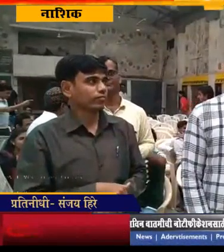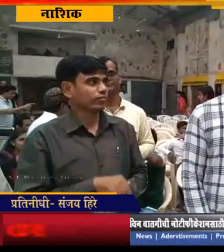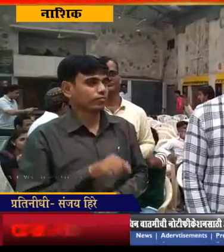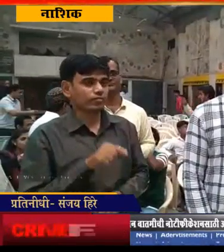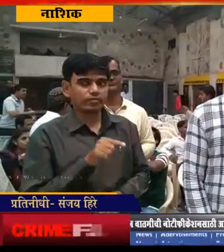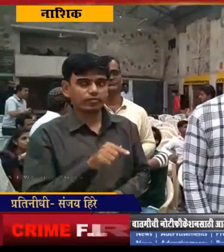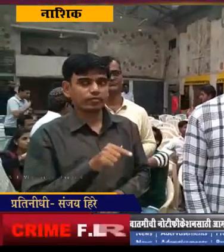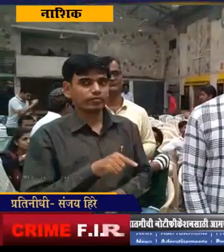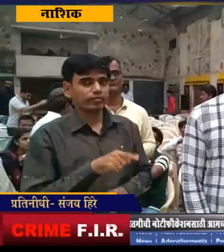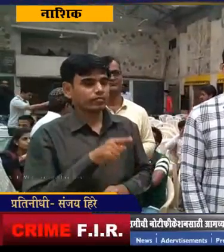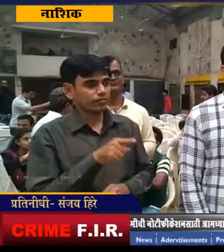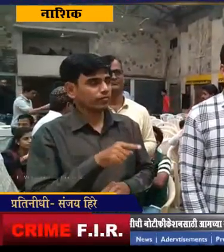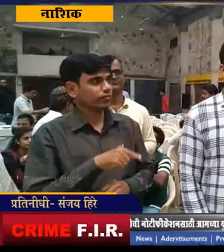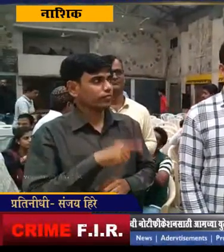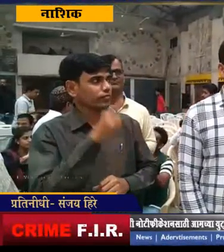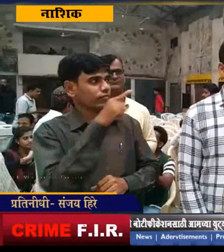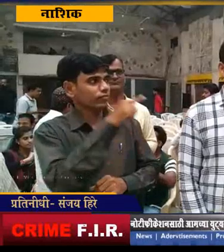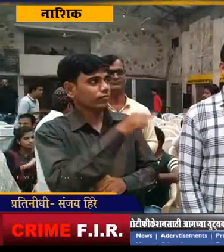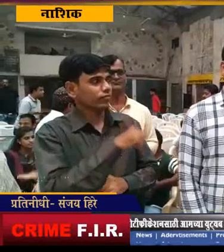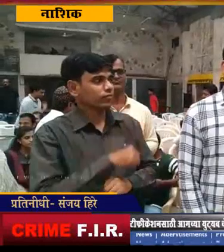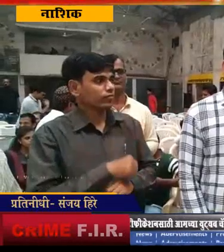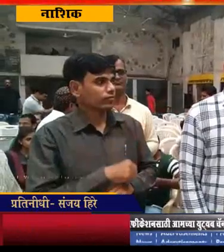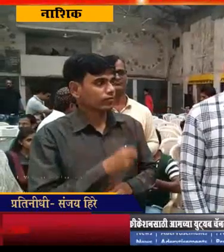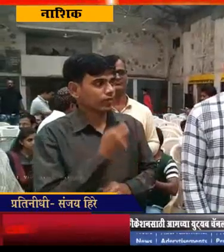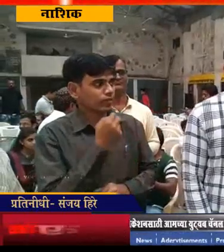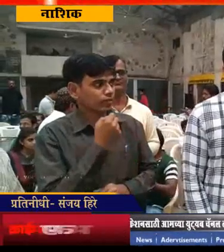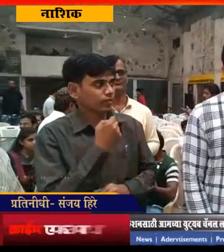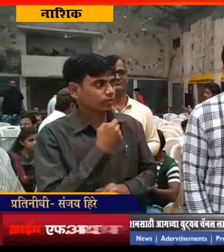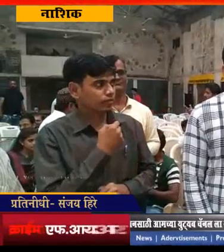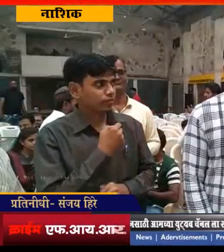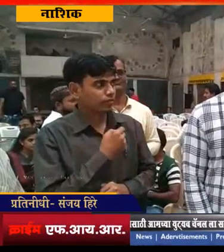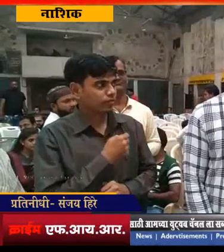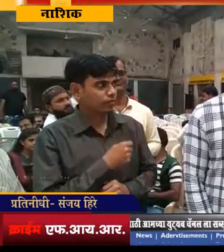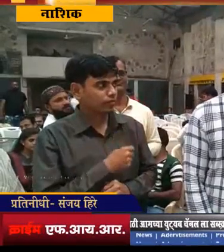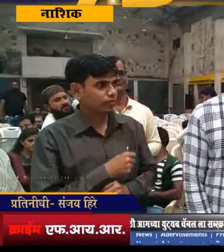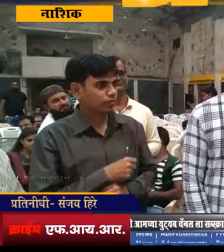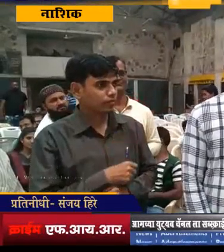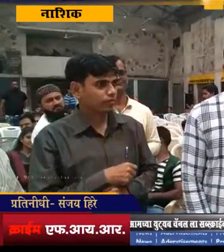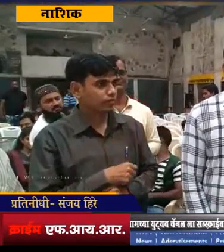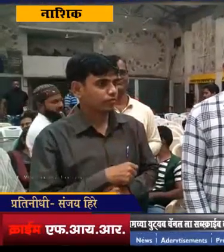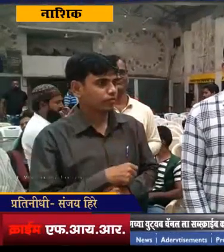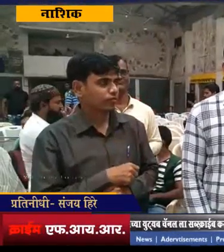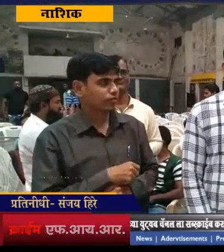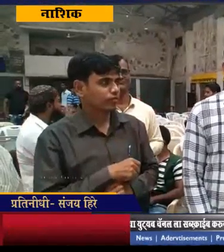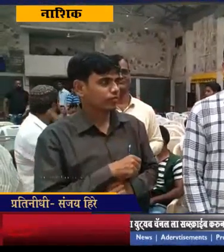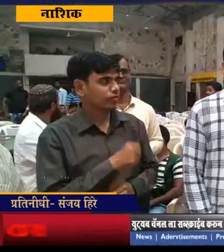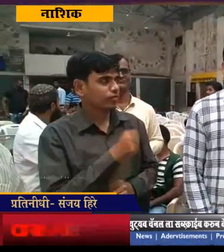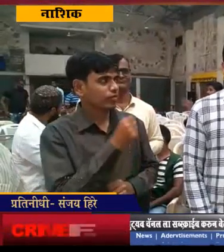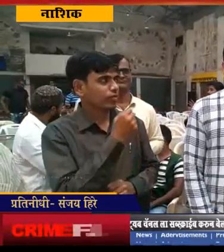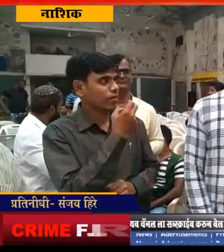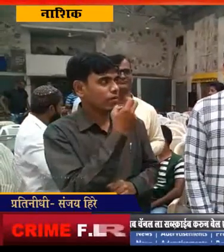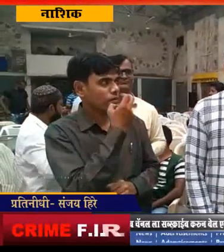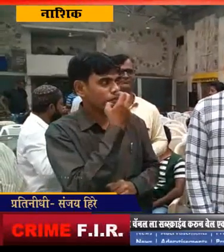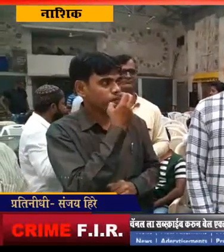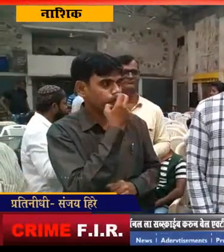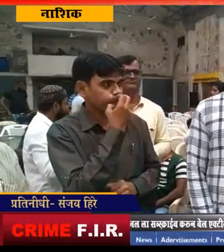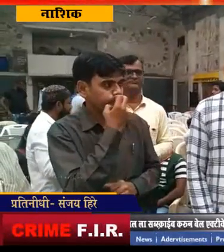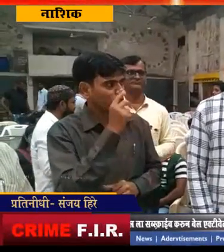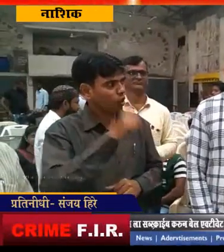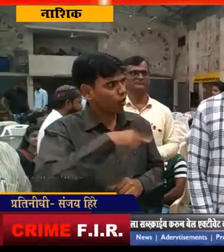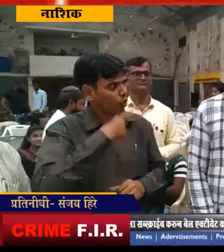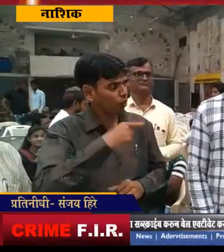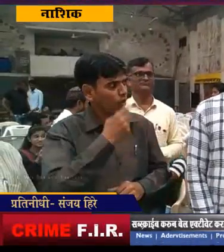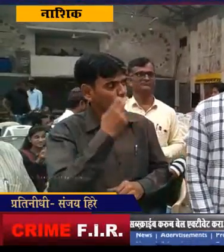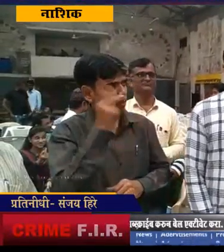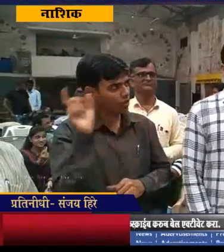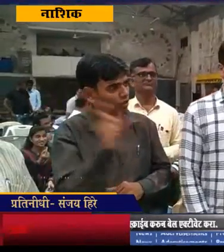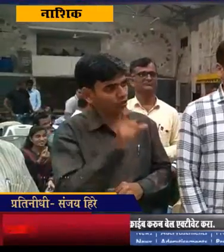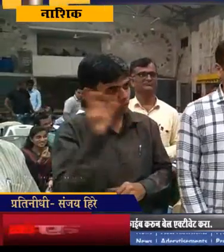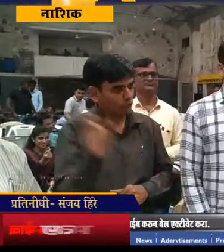हा त्यांचा मुकबधिरांचा एक वीक म्हणून ओळखला जातो.